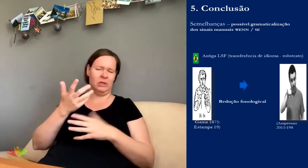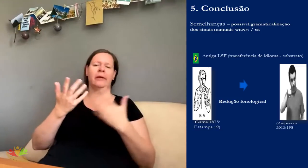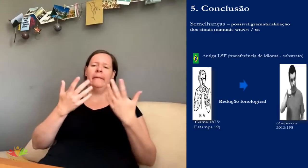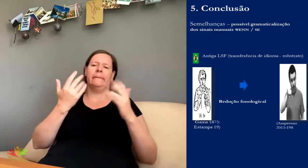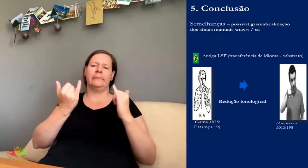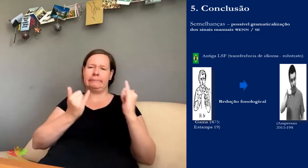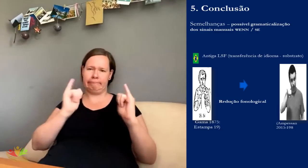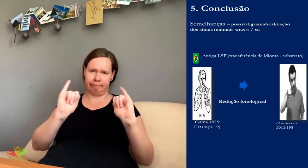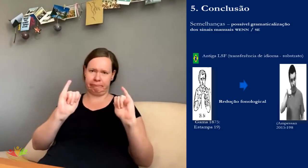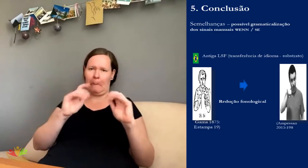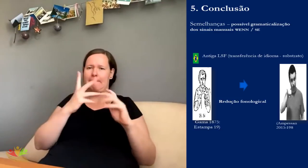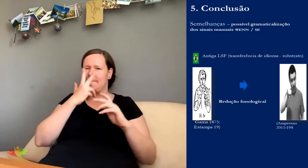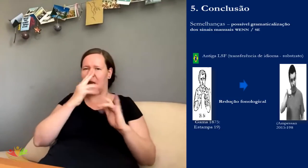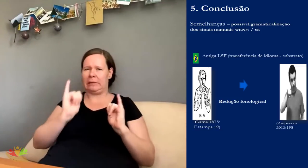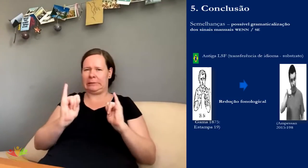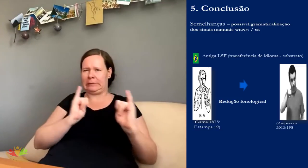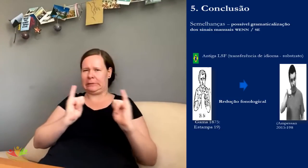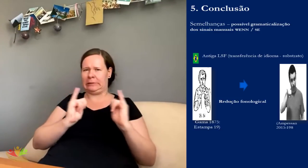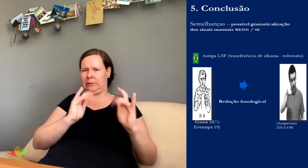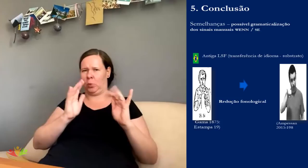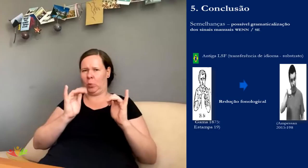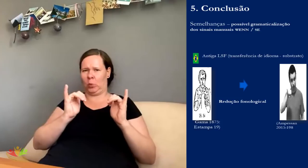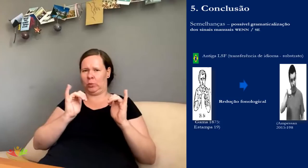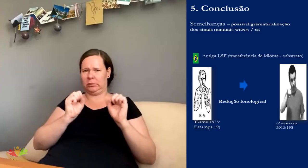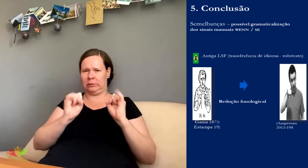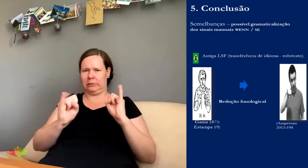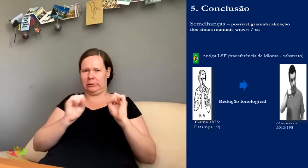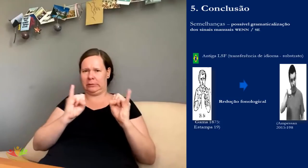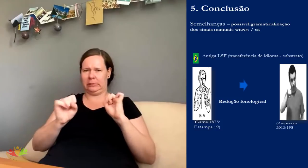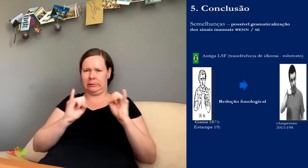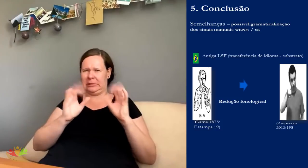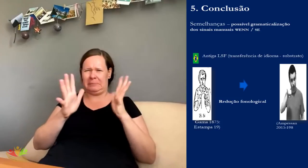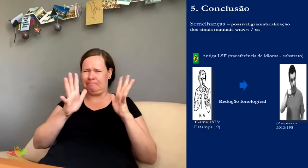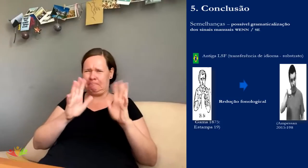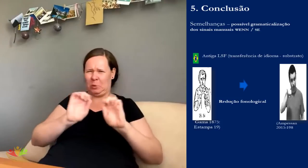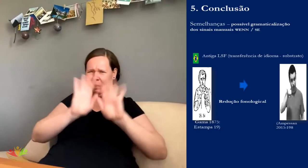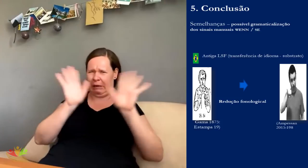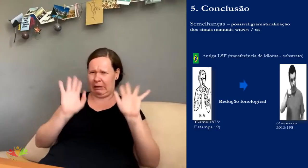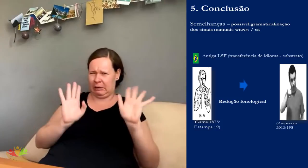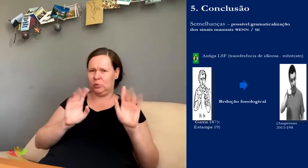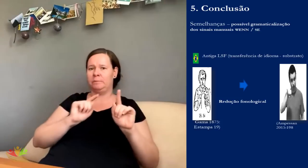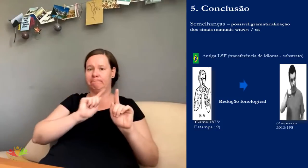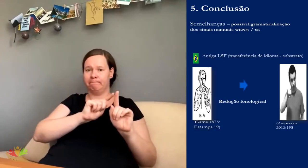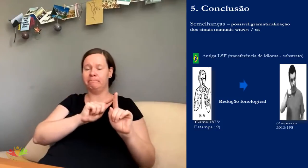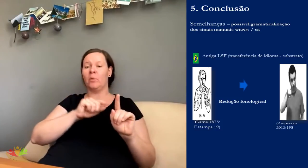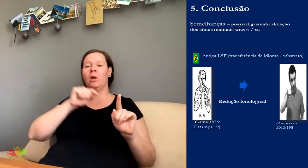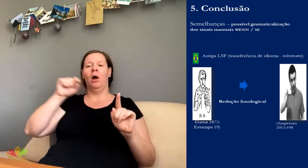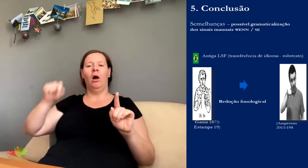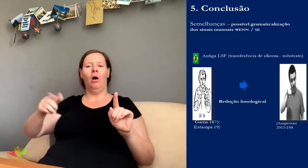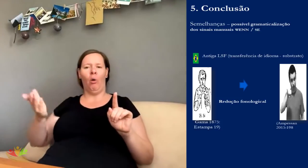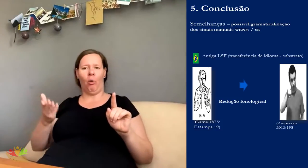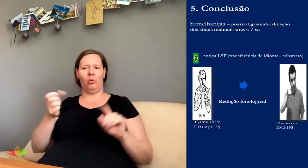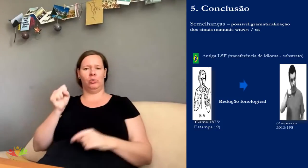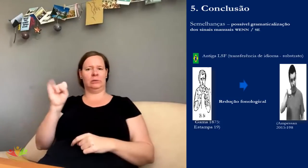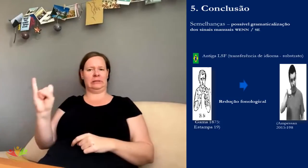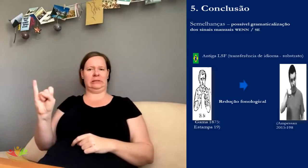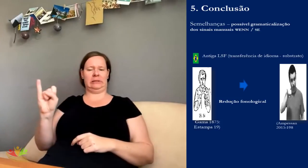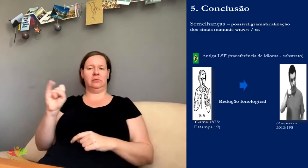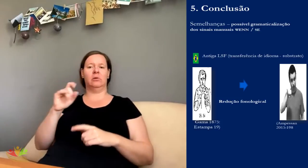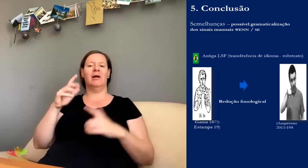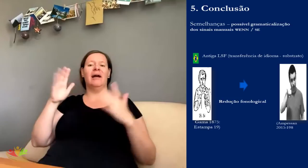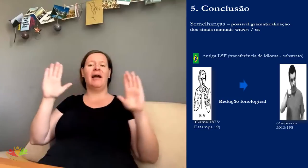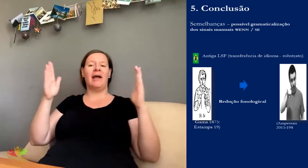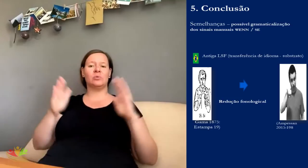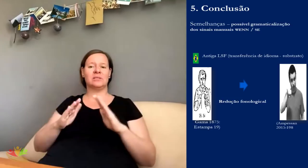mãos. O movimento é um pouco complicado de se representar na imagem, mas é alguma coisa desse tipo,